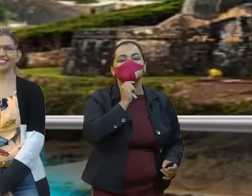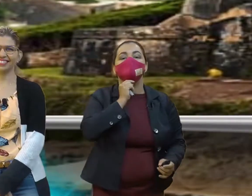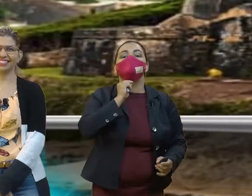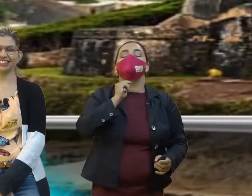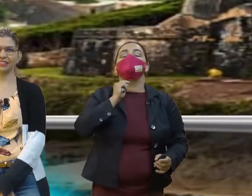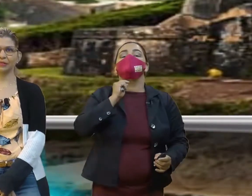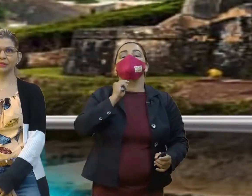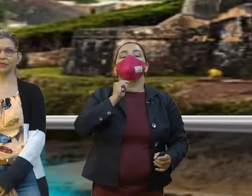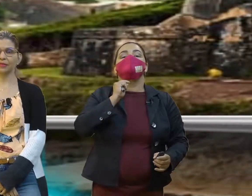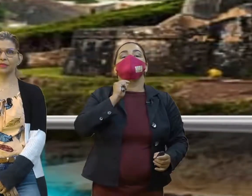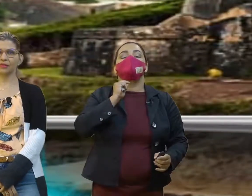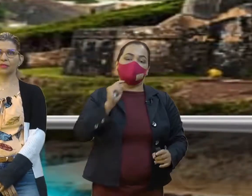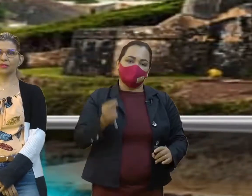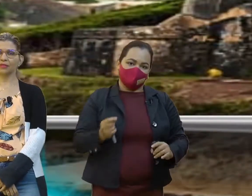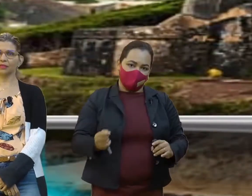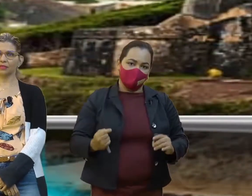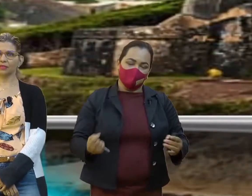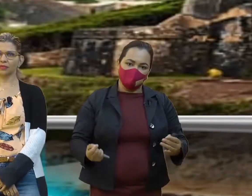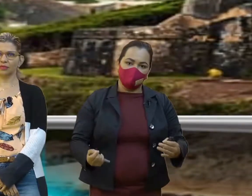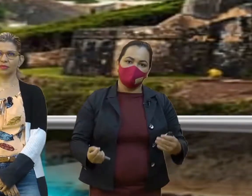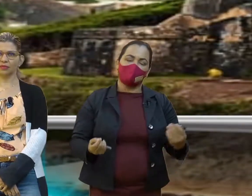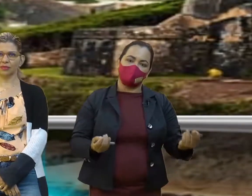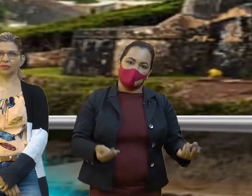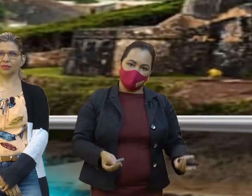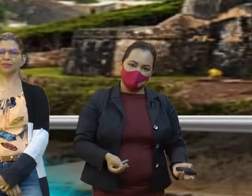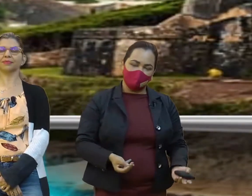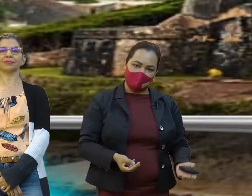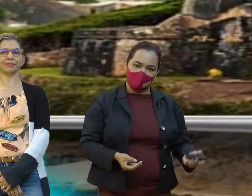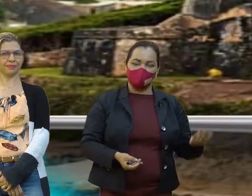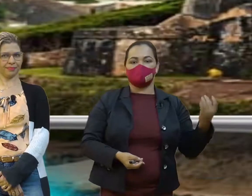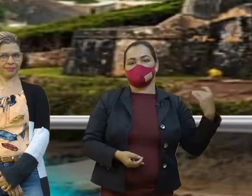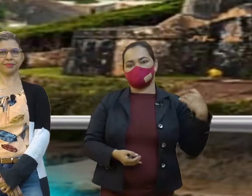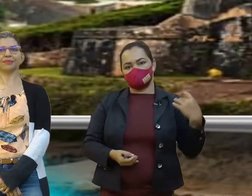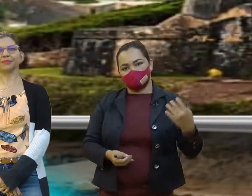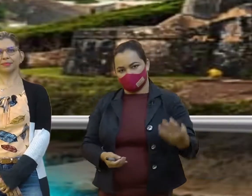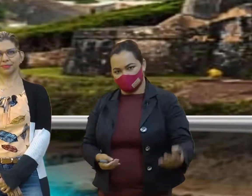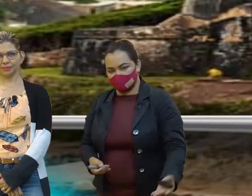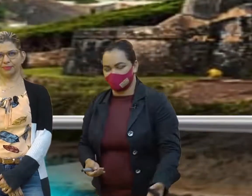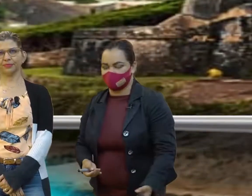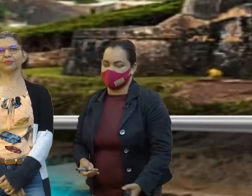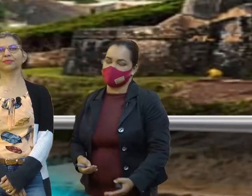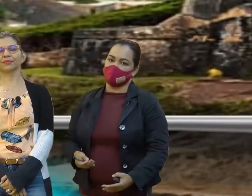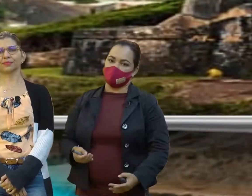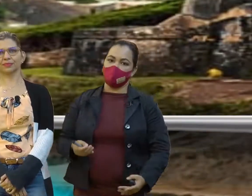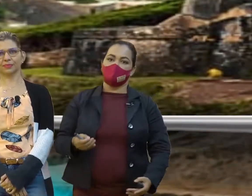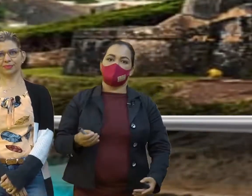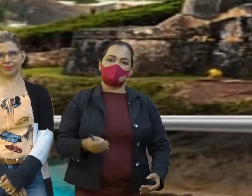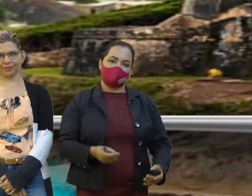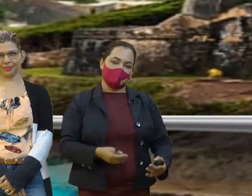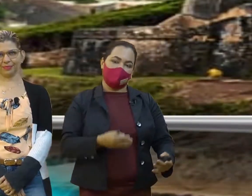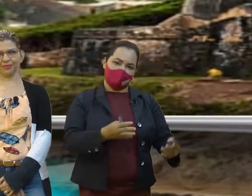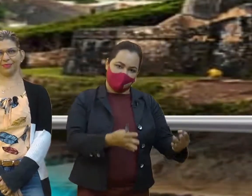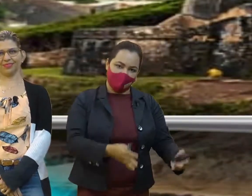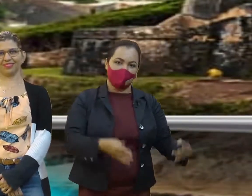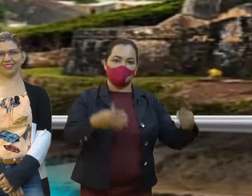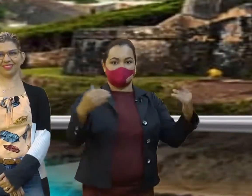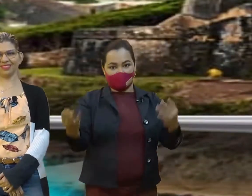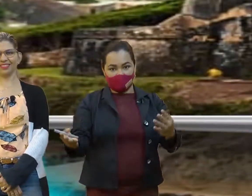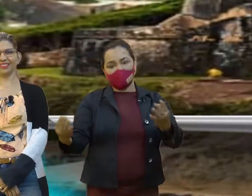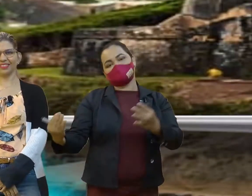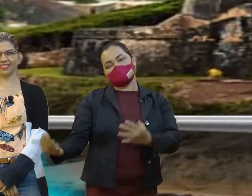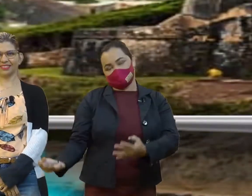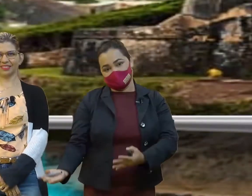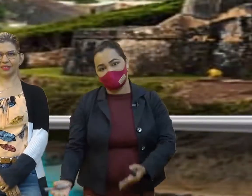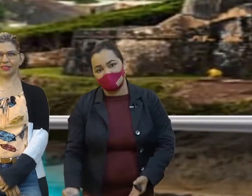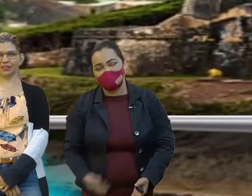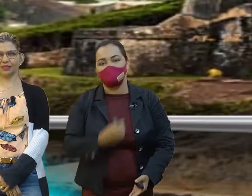Unidos. Então, o Havaí hoje faz parte dos Estados Unidos, os moradores do Havaí são havaianos